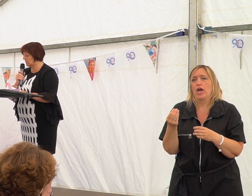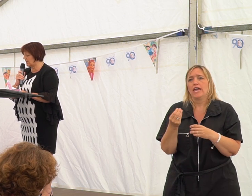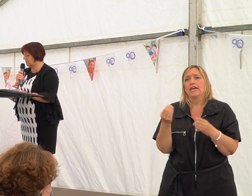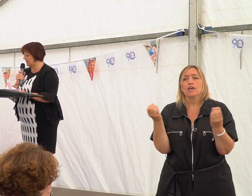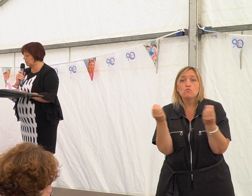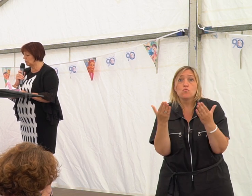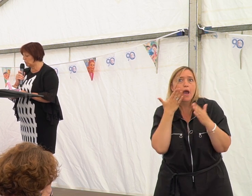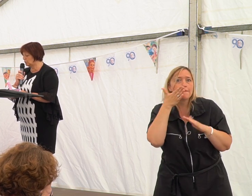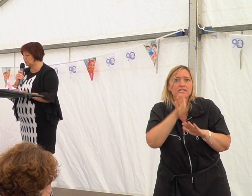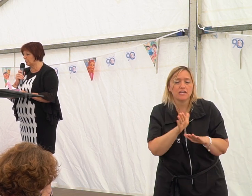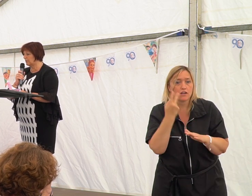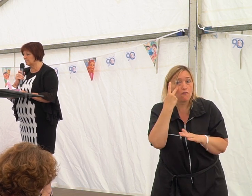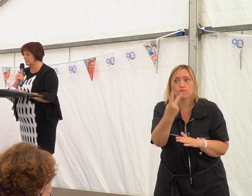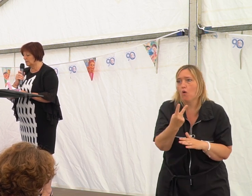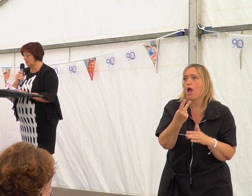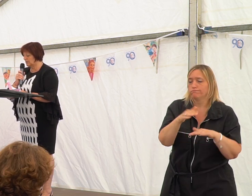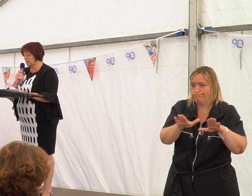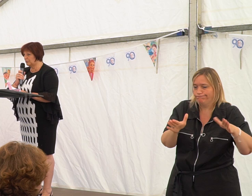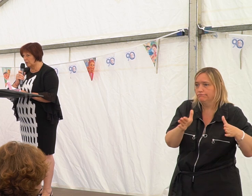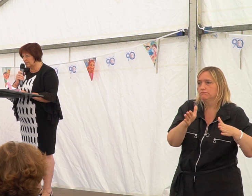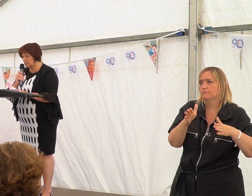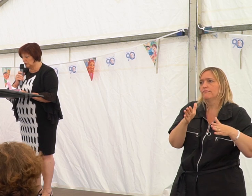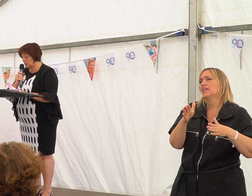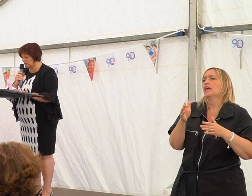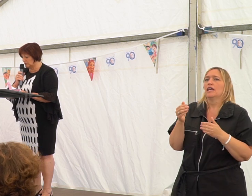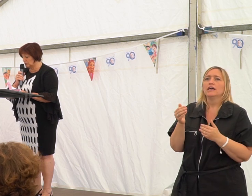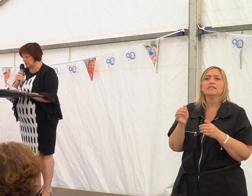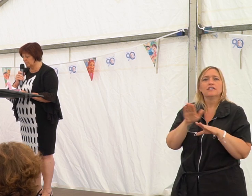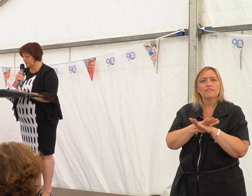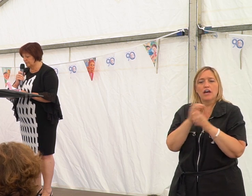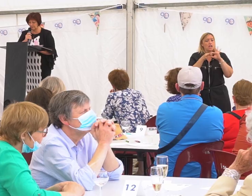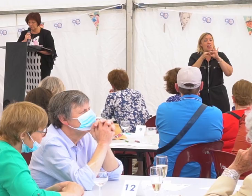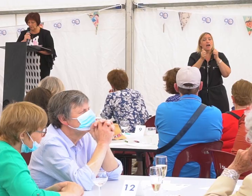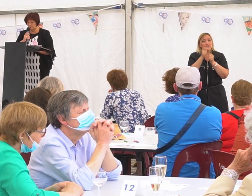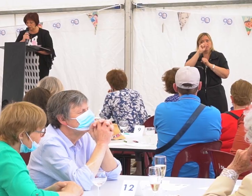ce qui sera un parcours hors du commun. Elle fera l'écho de la statue.